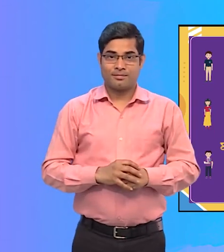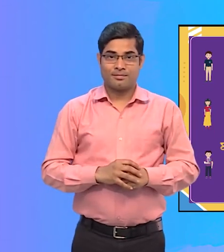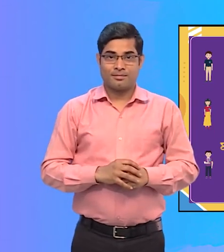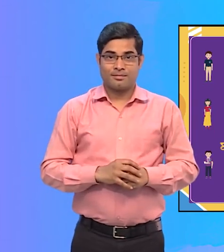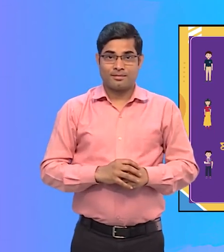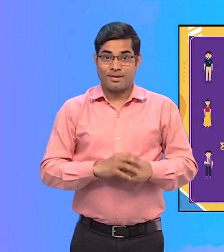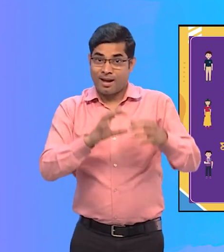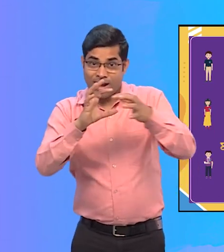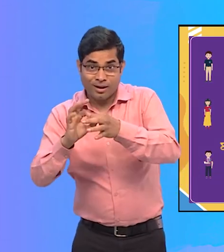किया